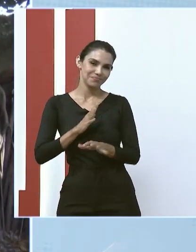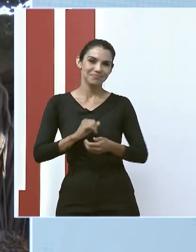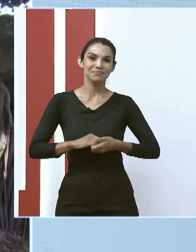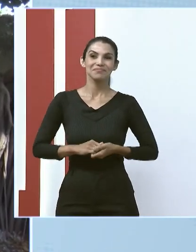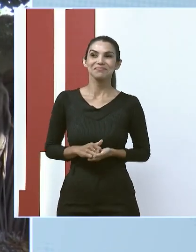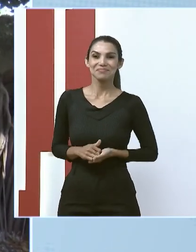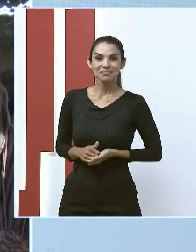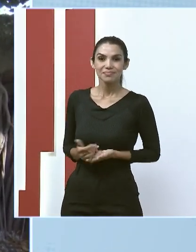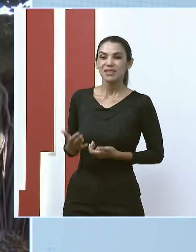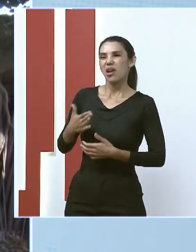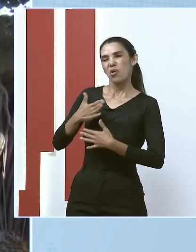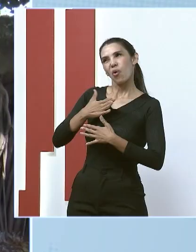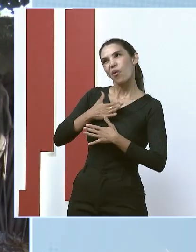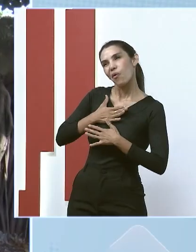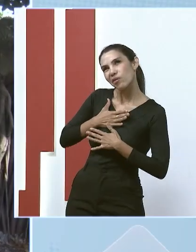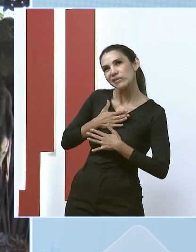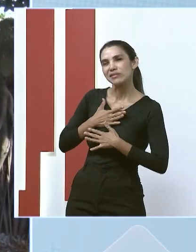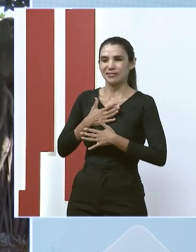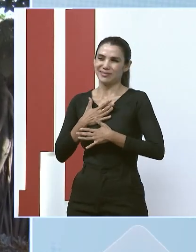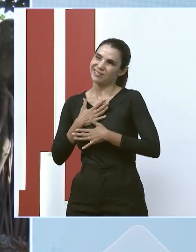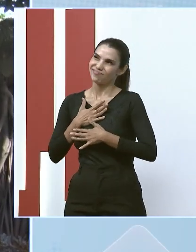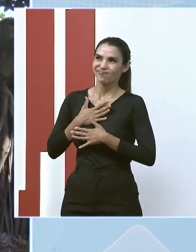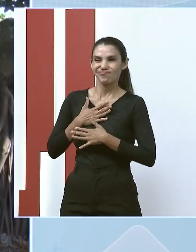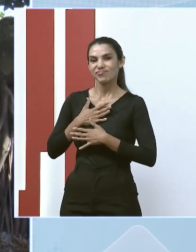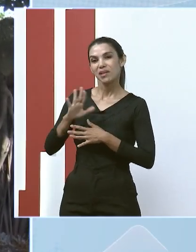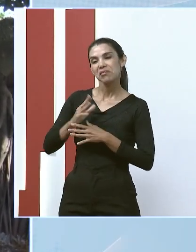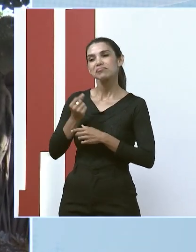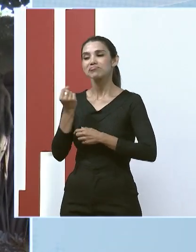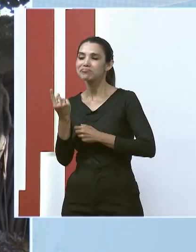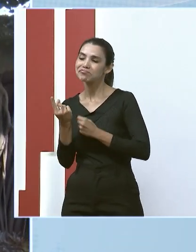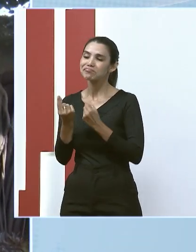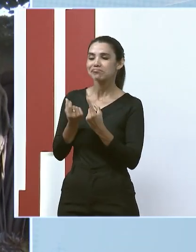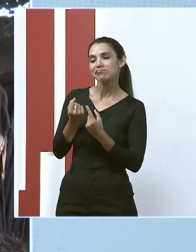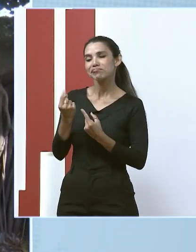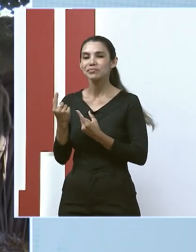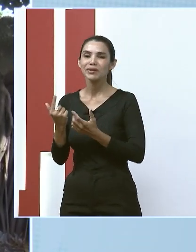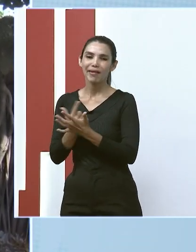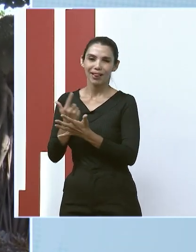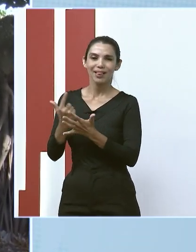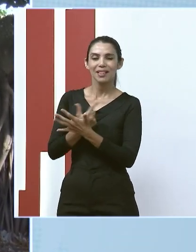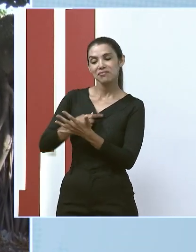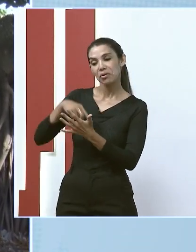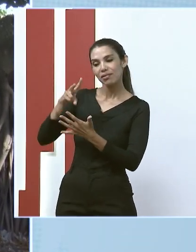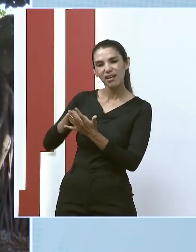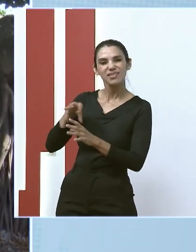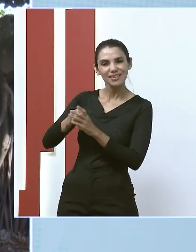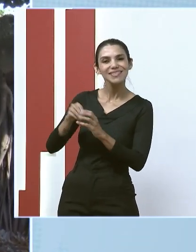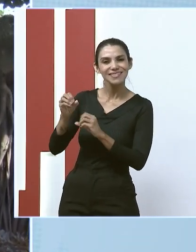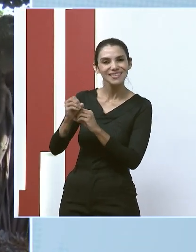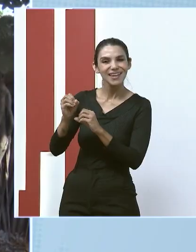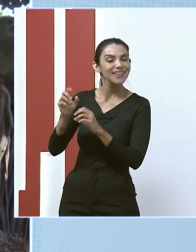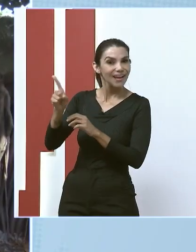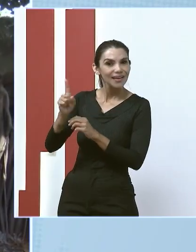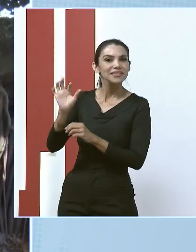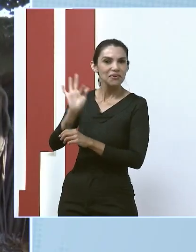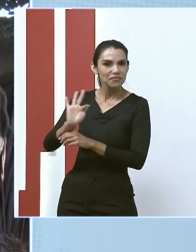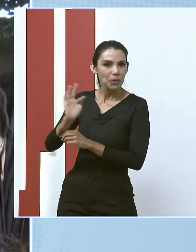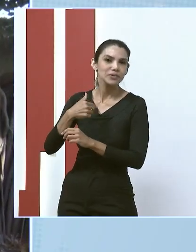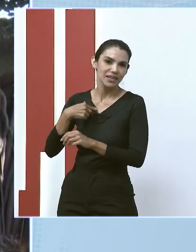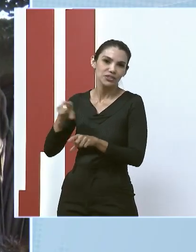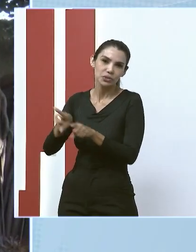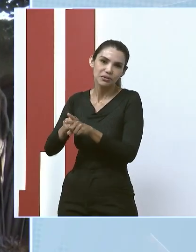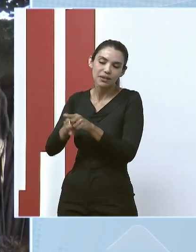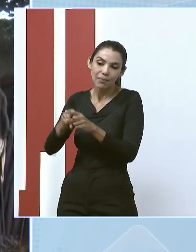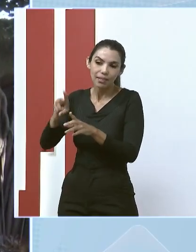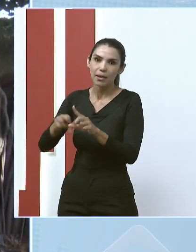é uma palavra muito forte, mas geralmente eu dou uma lidinha assim, em alguns assuntos. Na faculdade também eu pego uns livros para ler, mas é mais cálculo, né?